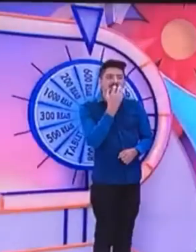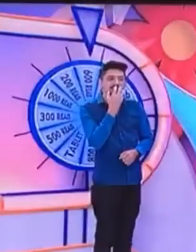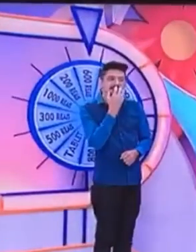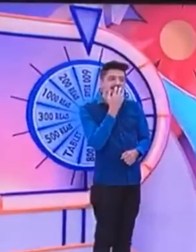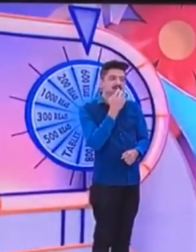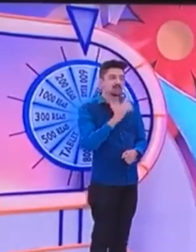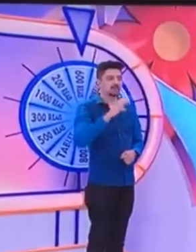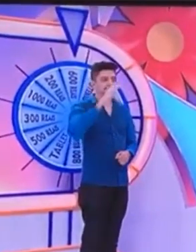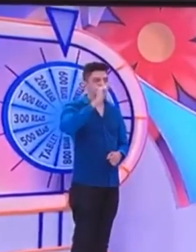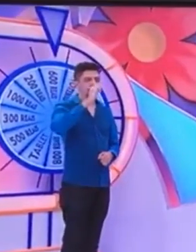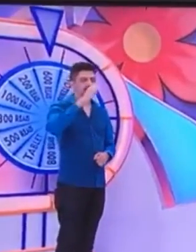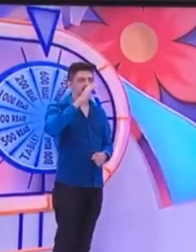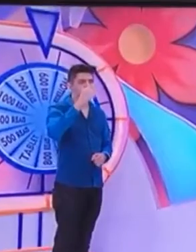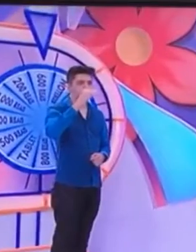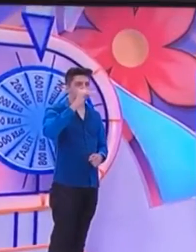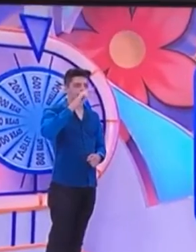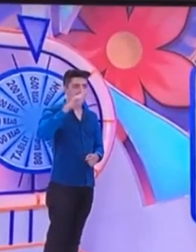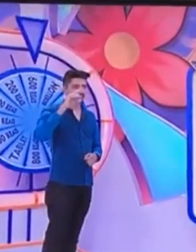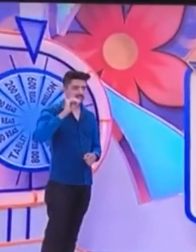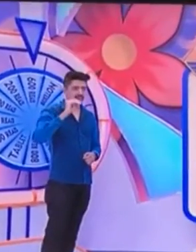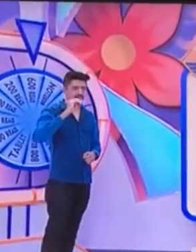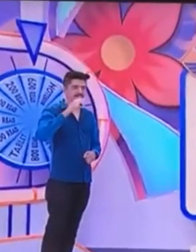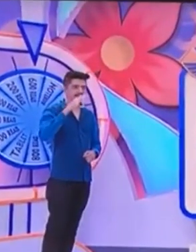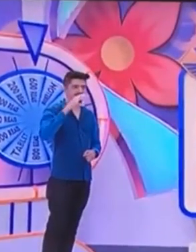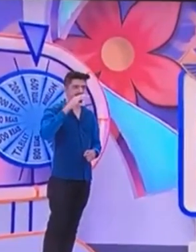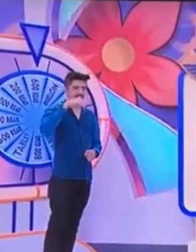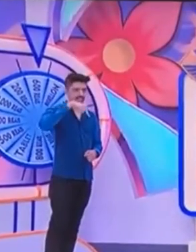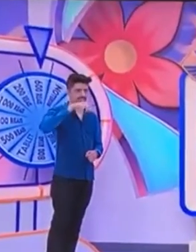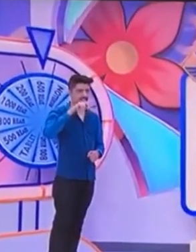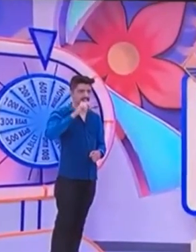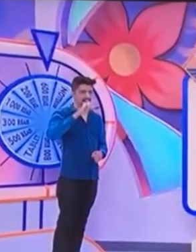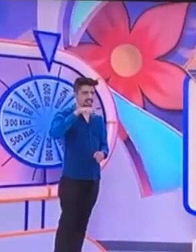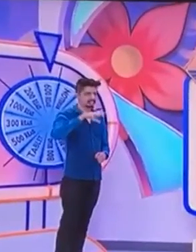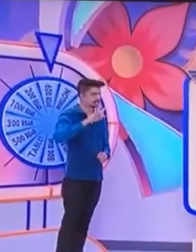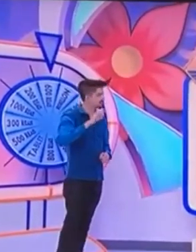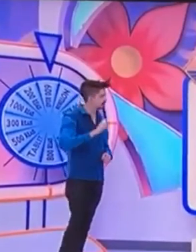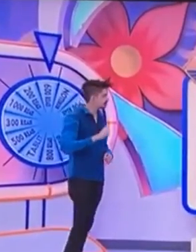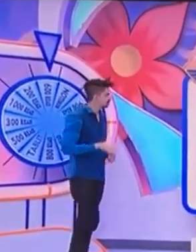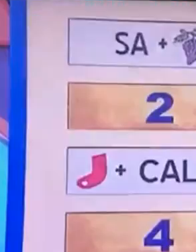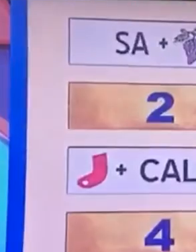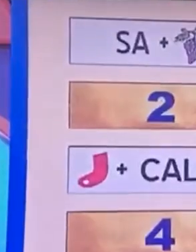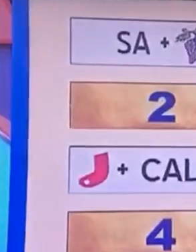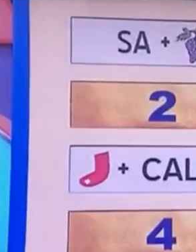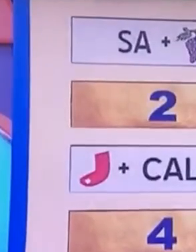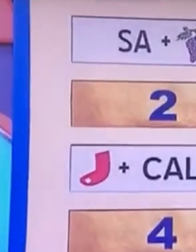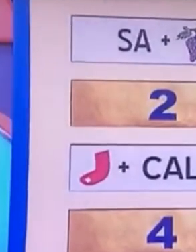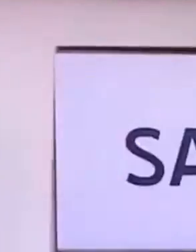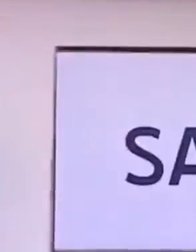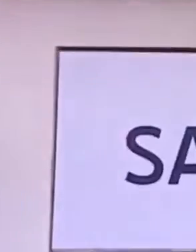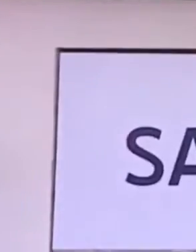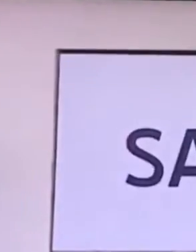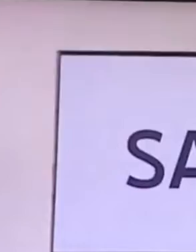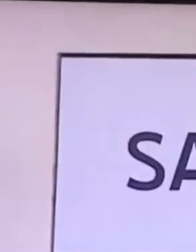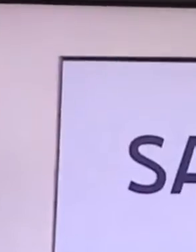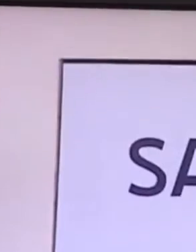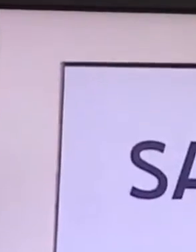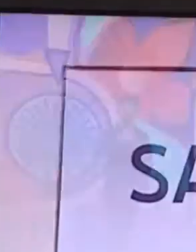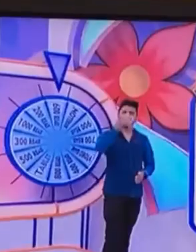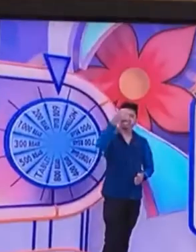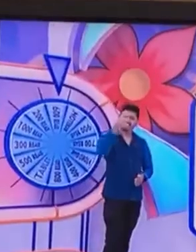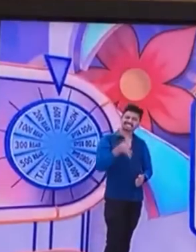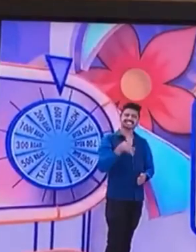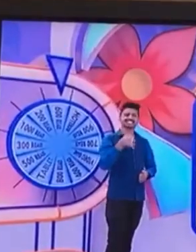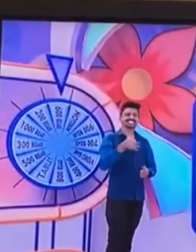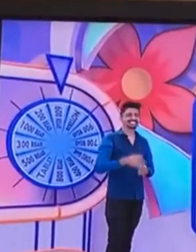Aqui, a Giovana falou saúva. E ela super